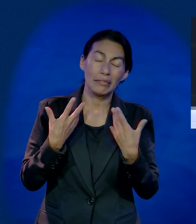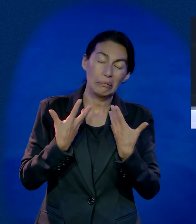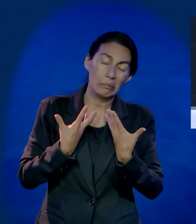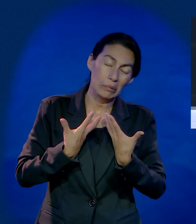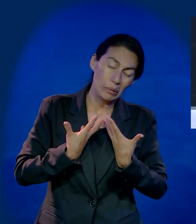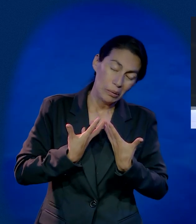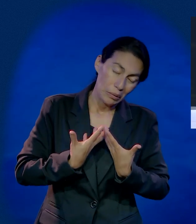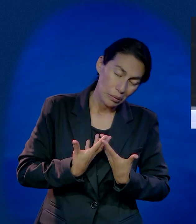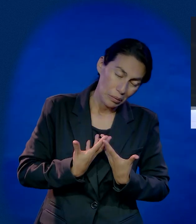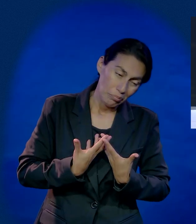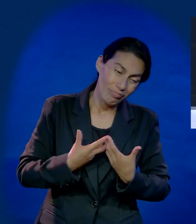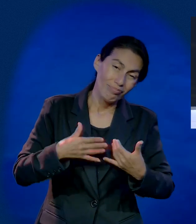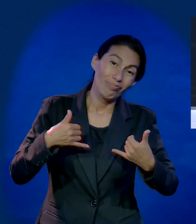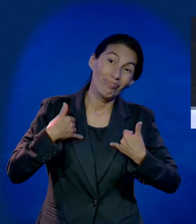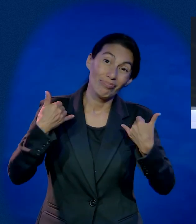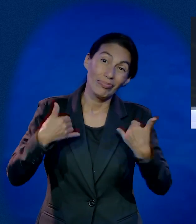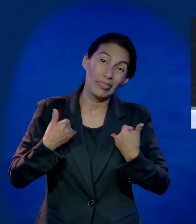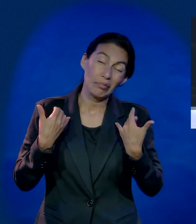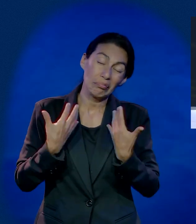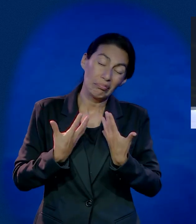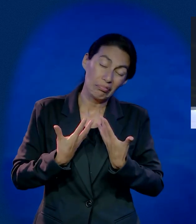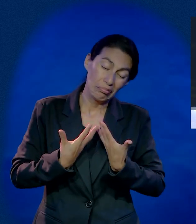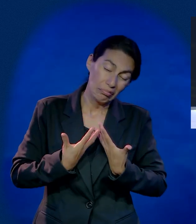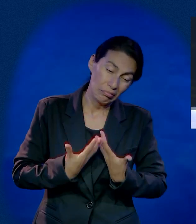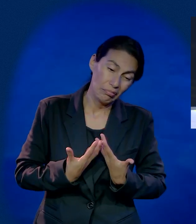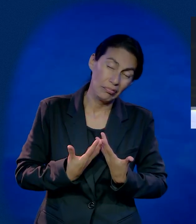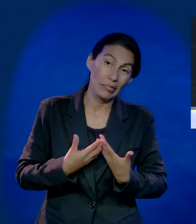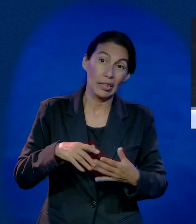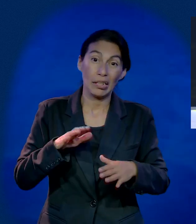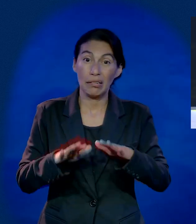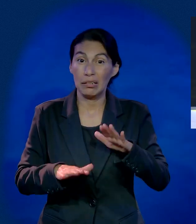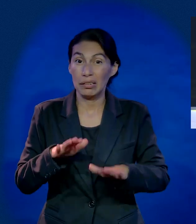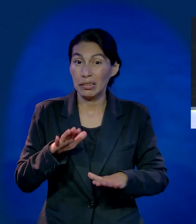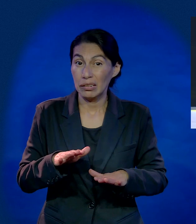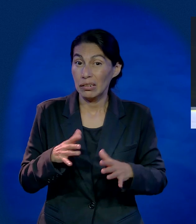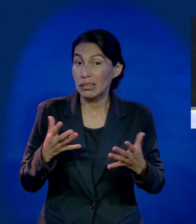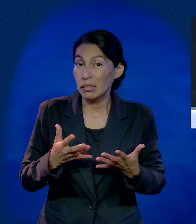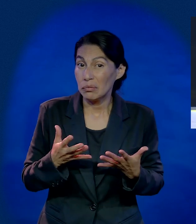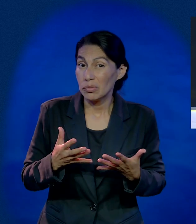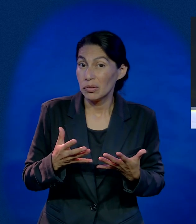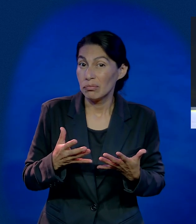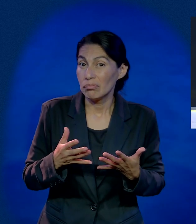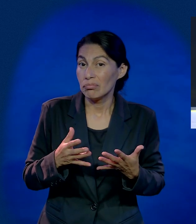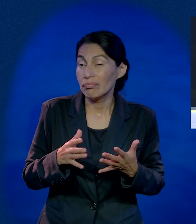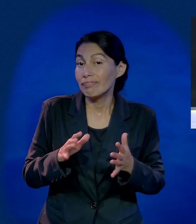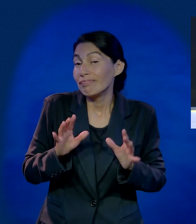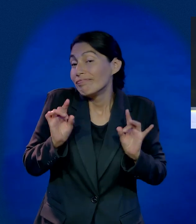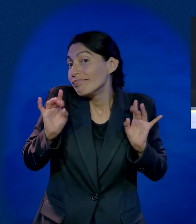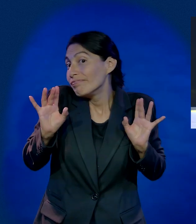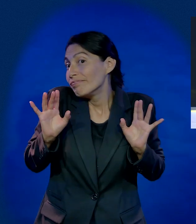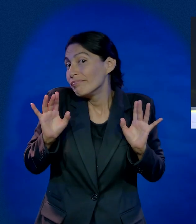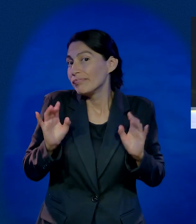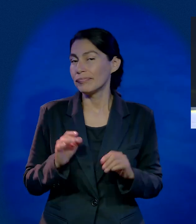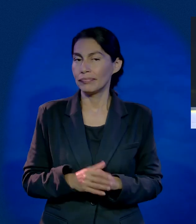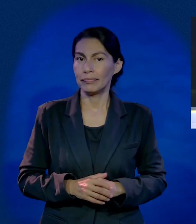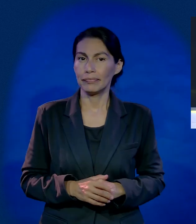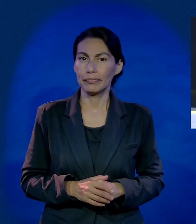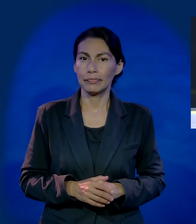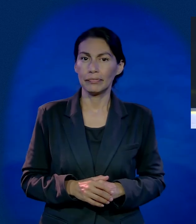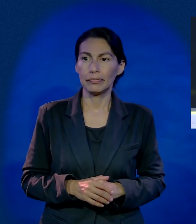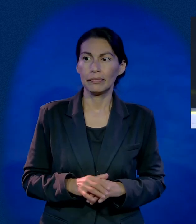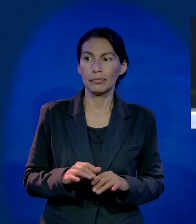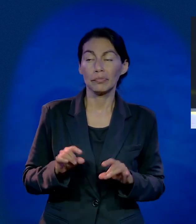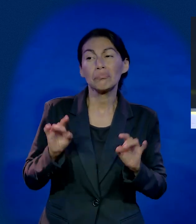Y eso ha lastimado a muchas personas, a muchos muchachos. A veces lo hacemos sin